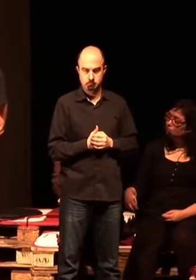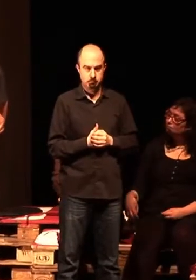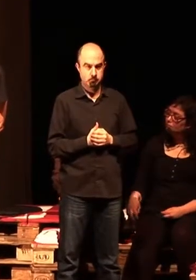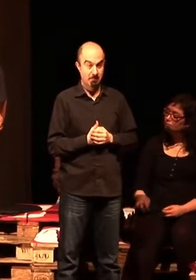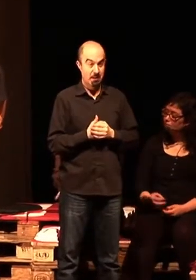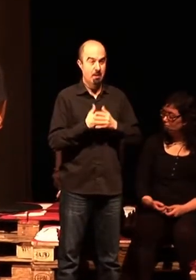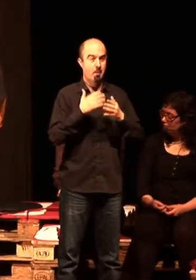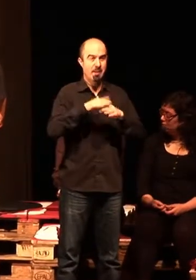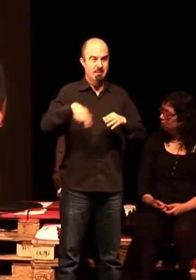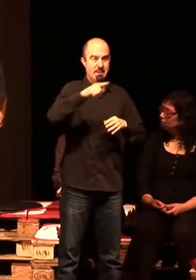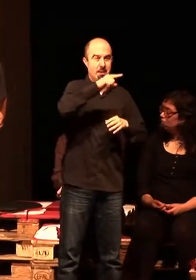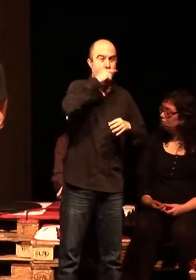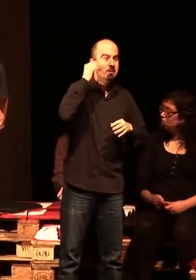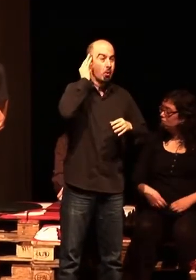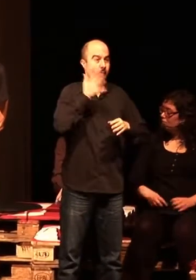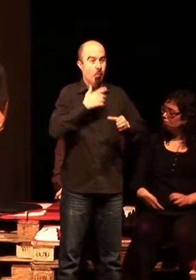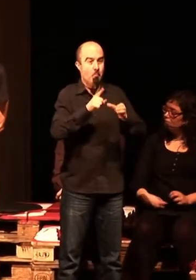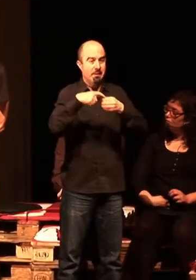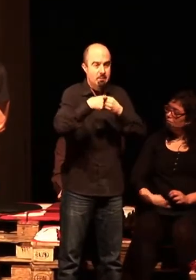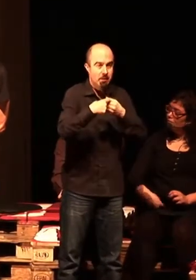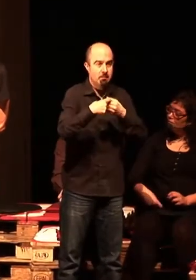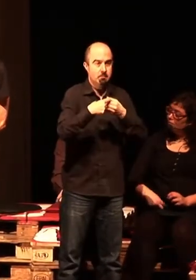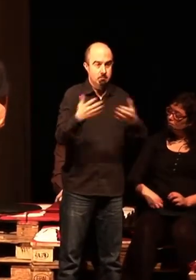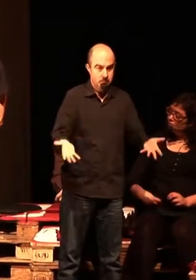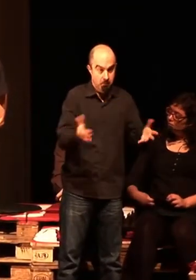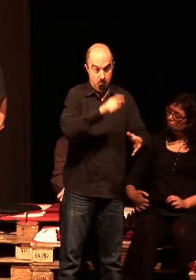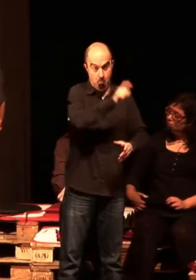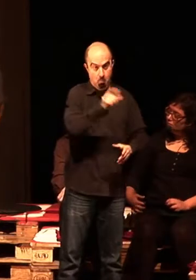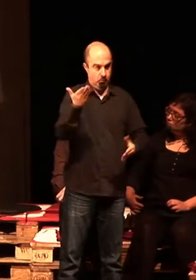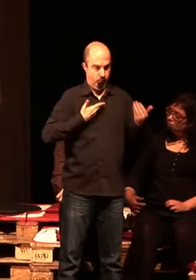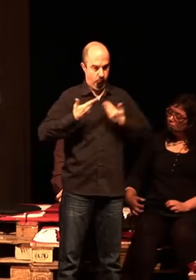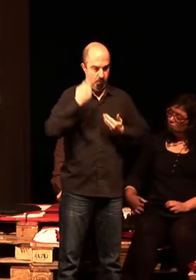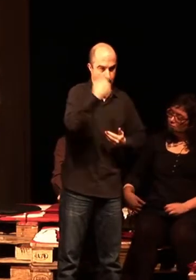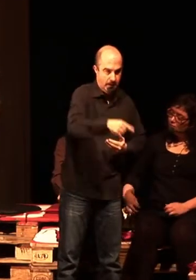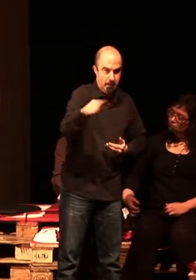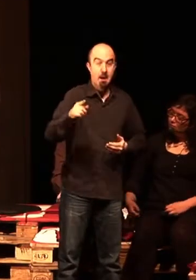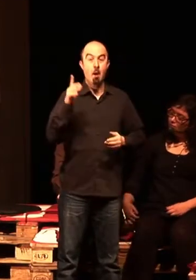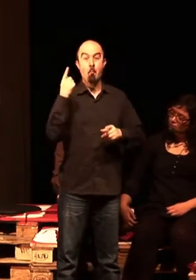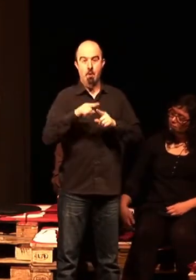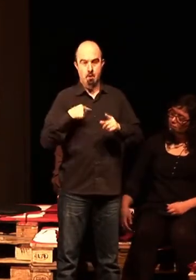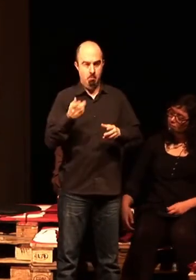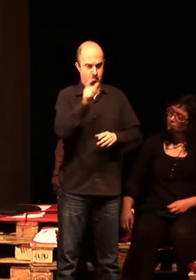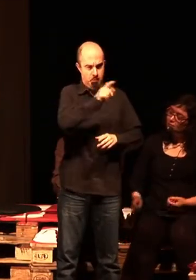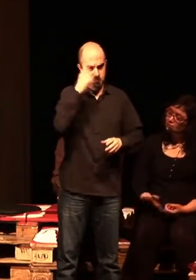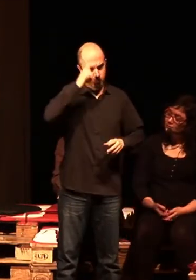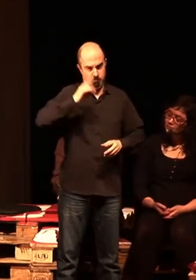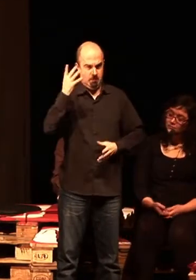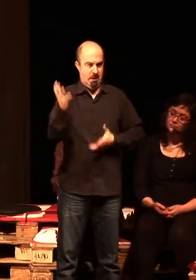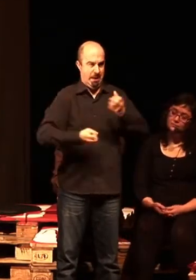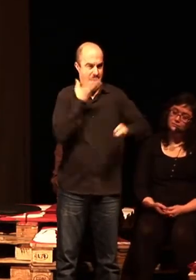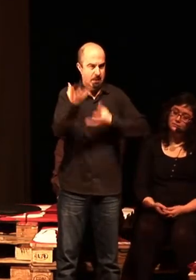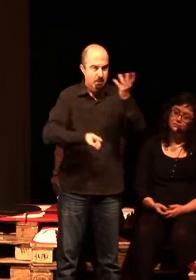Per totes aquelles que hi vulguem participar, perquè som persones formades, perquè tenim geni creatiu, perquè